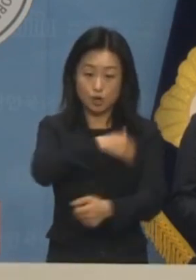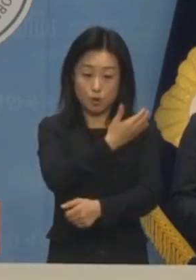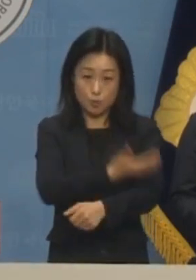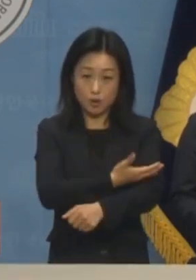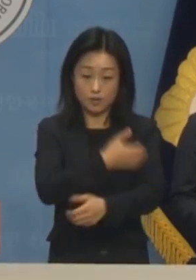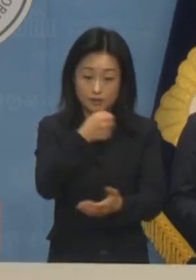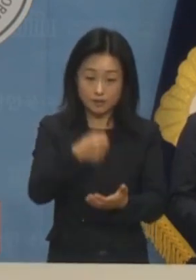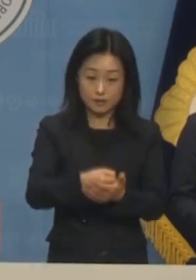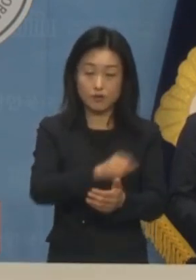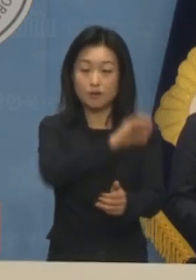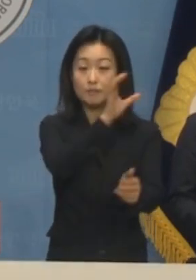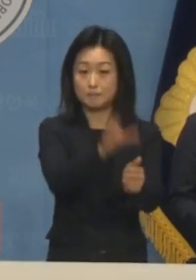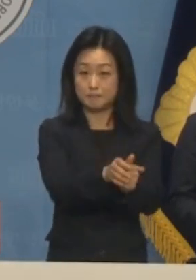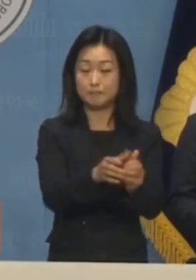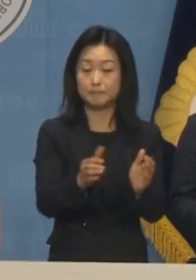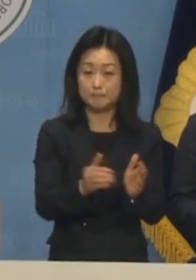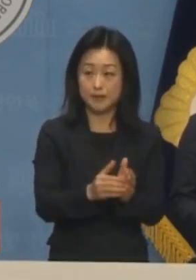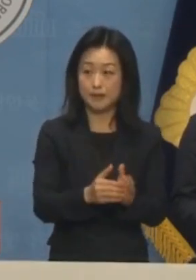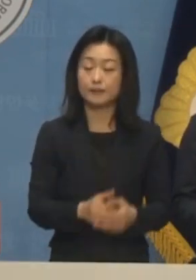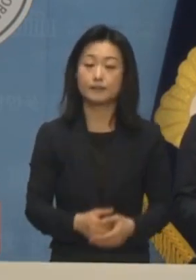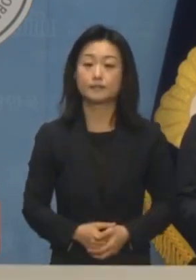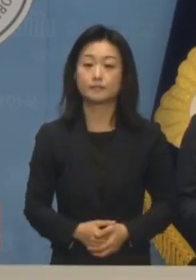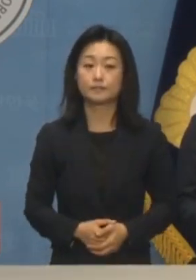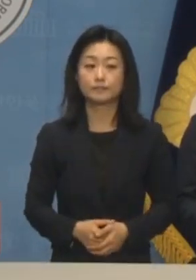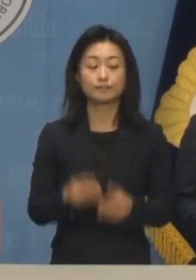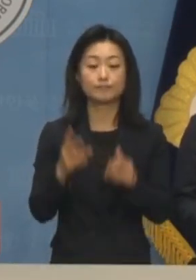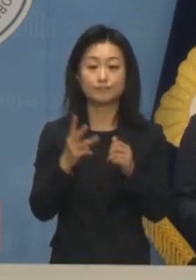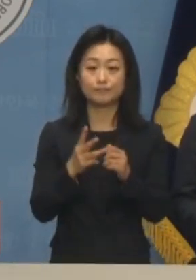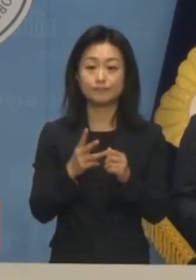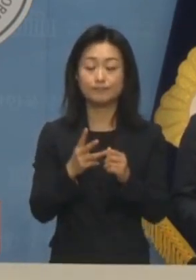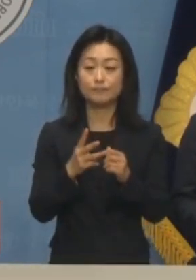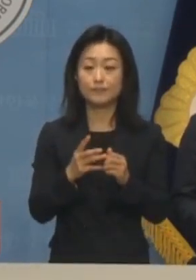결정권을 부여하였습니다. 셋째,